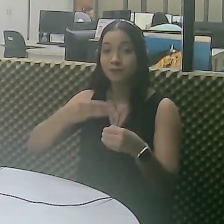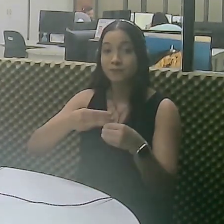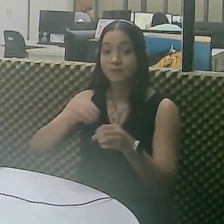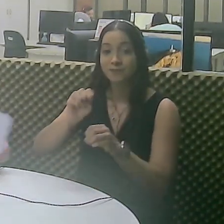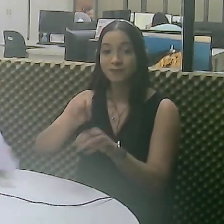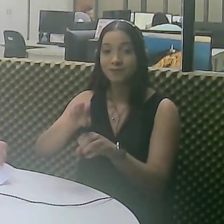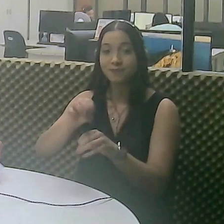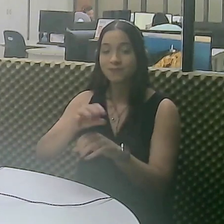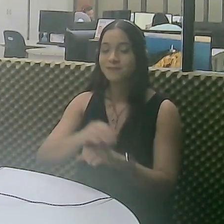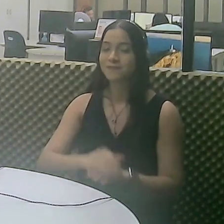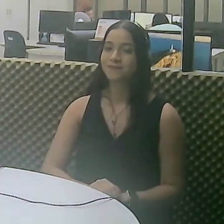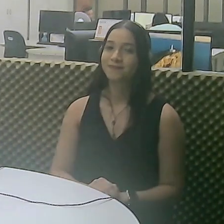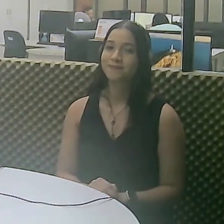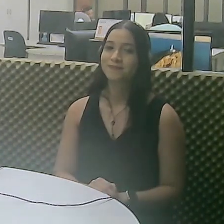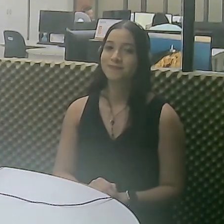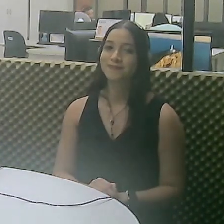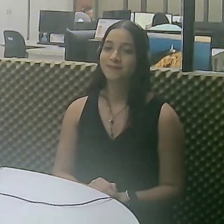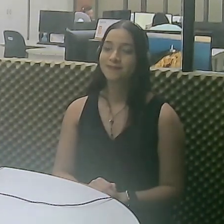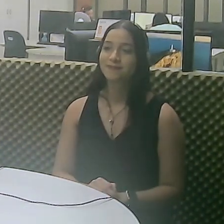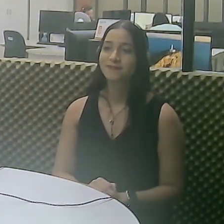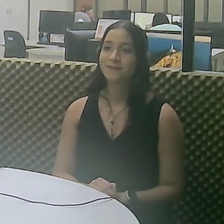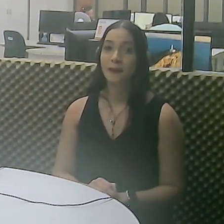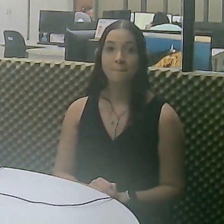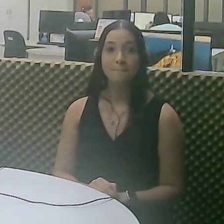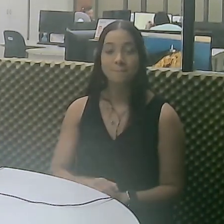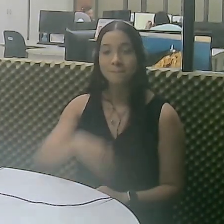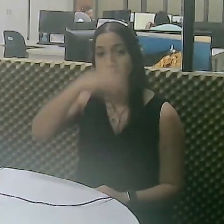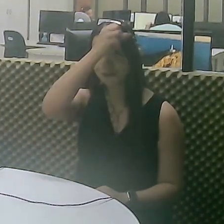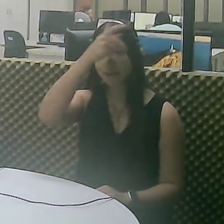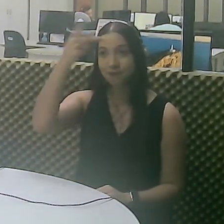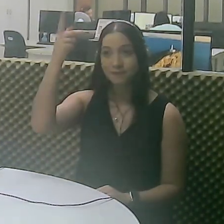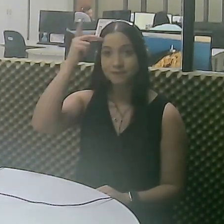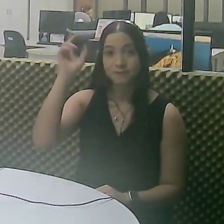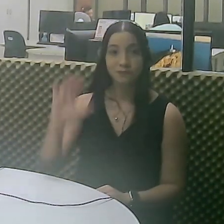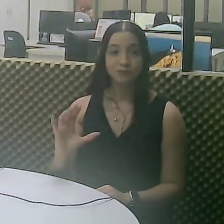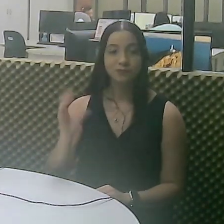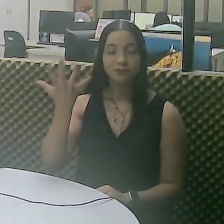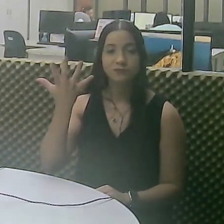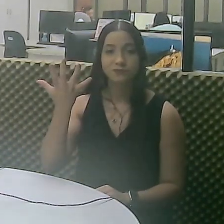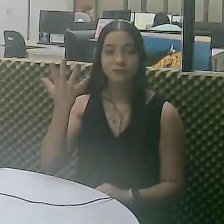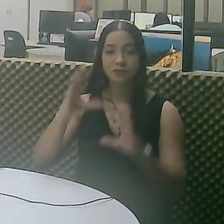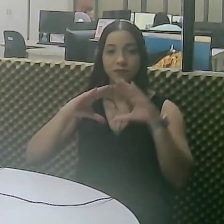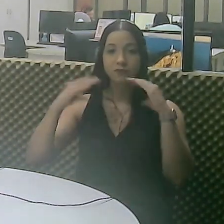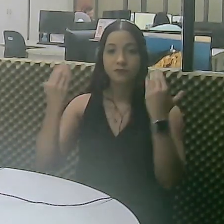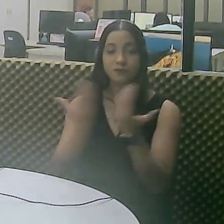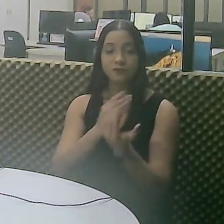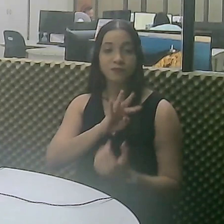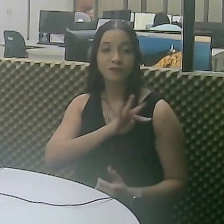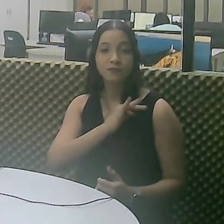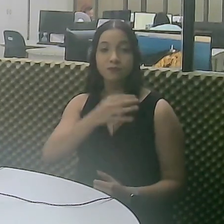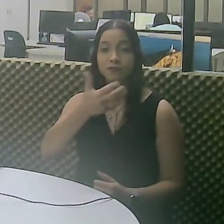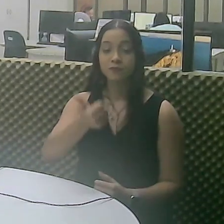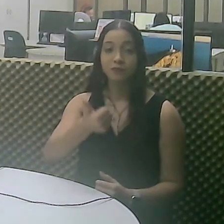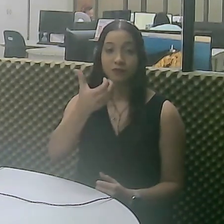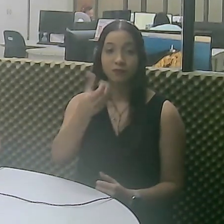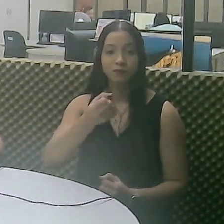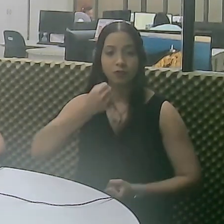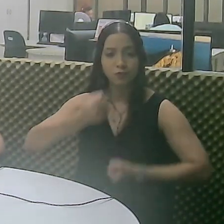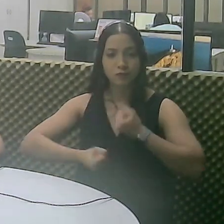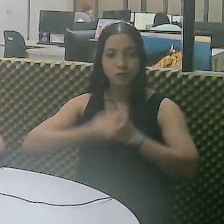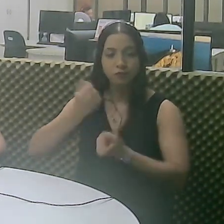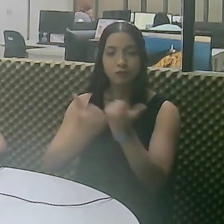de ensino. E ainda, Prefeitura realiza congresso técnico da 16ª Corrida